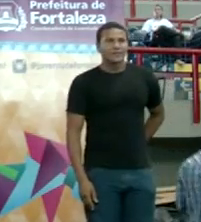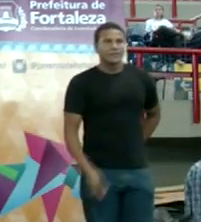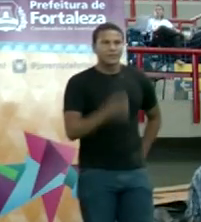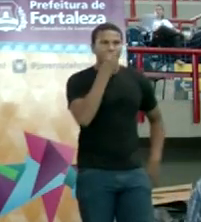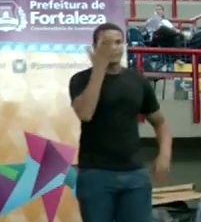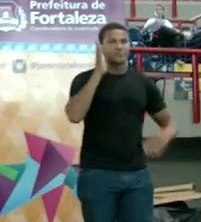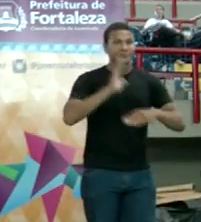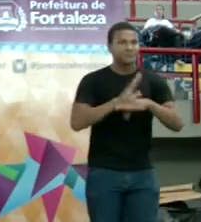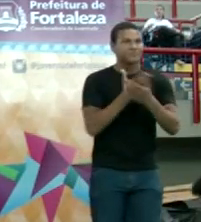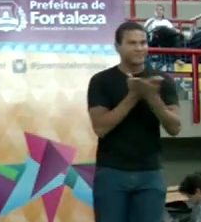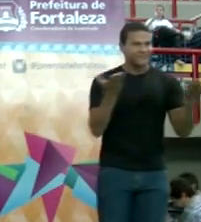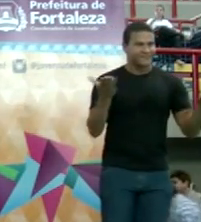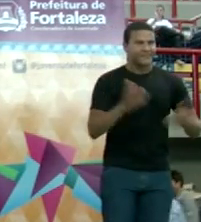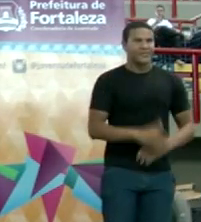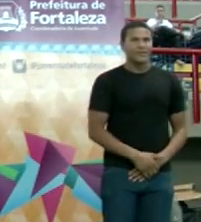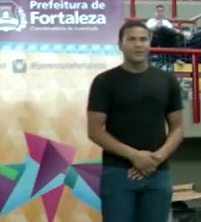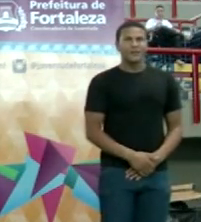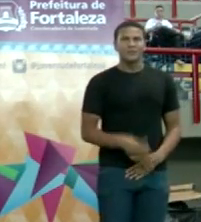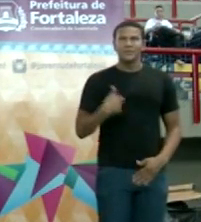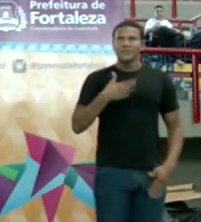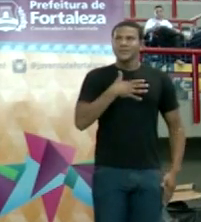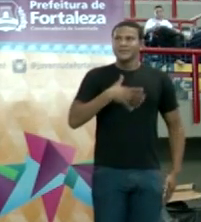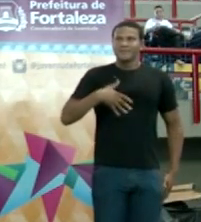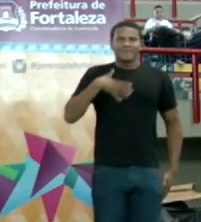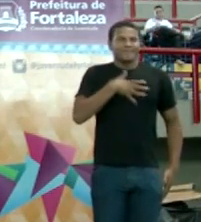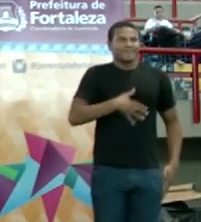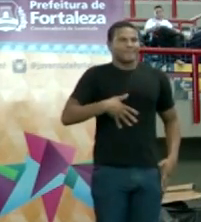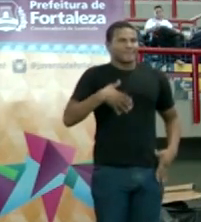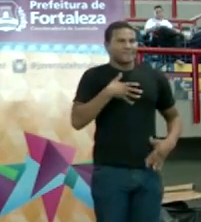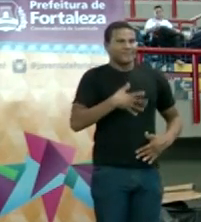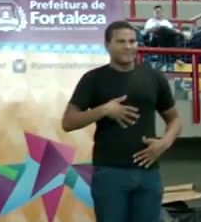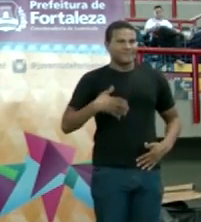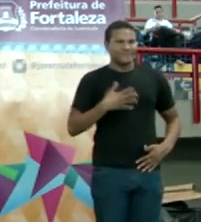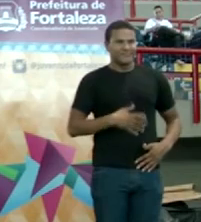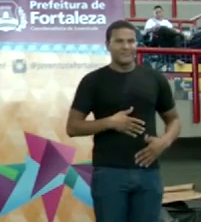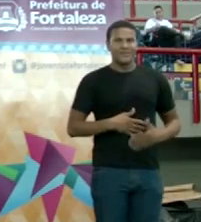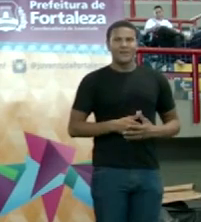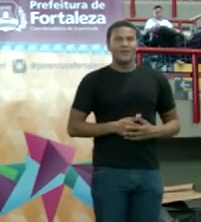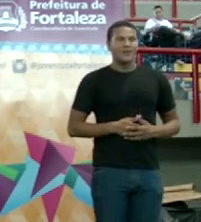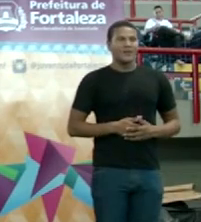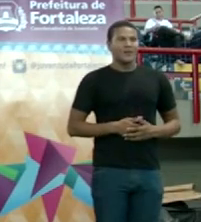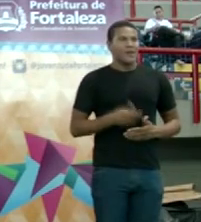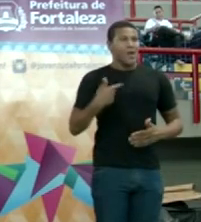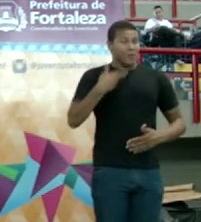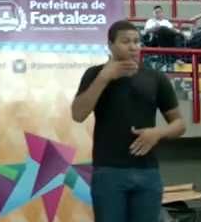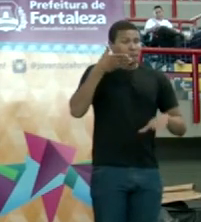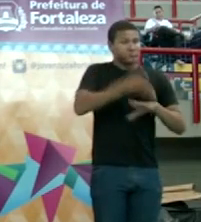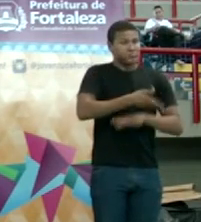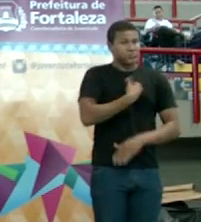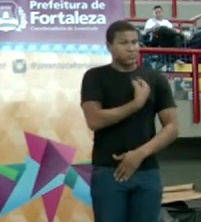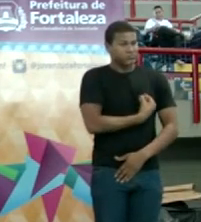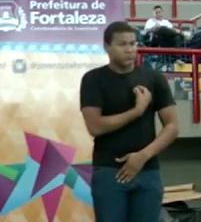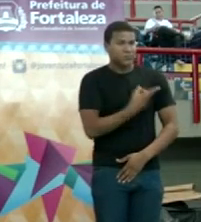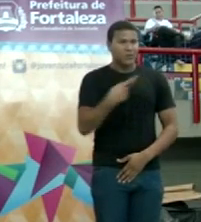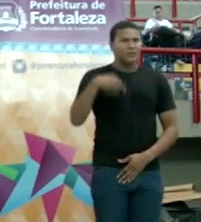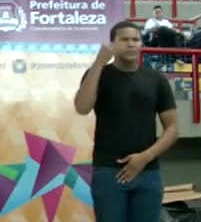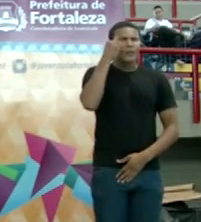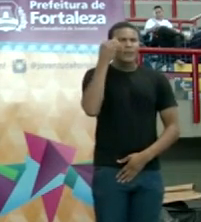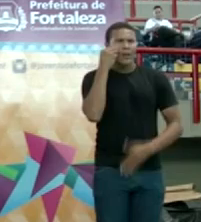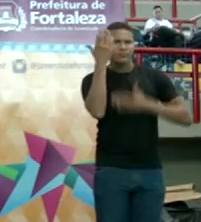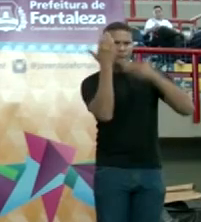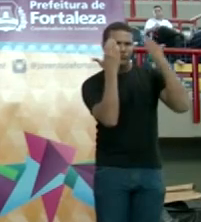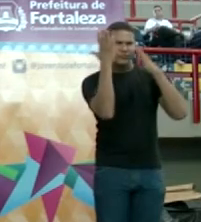Boa tarde, pessoal. É com muito entusiasmo que eu encontro aqui para tentar ajudá-los, tirar